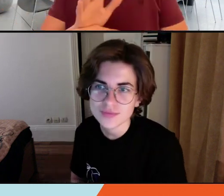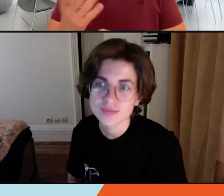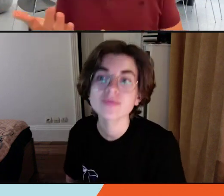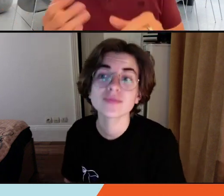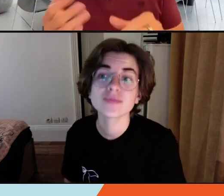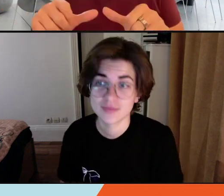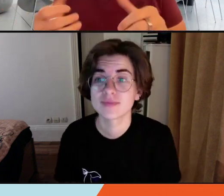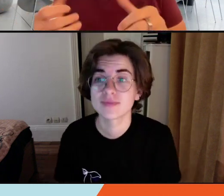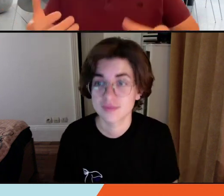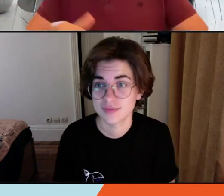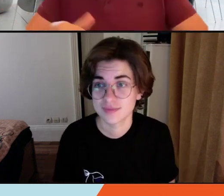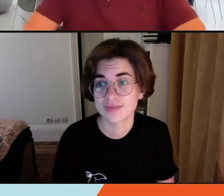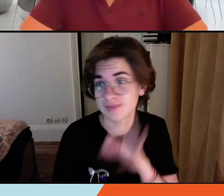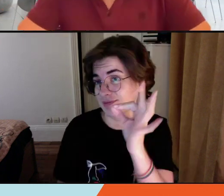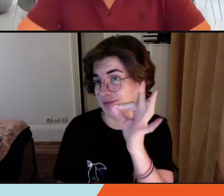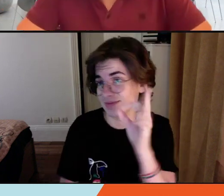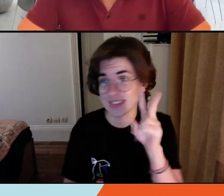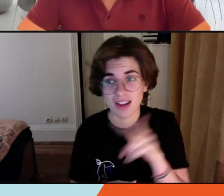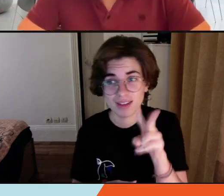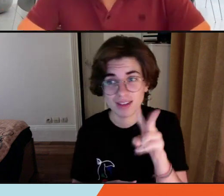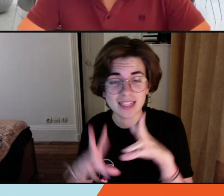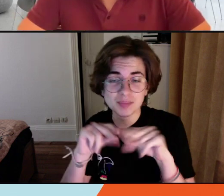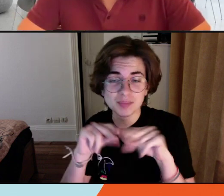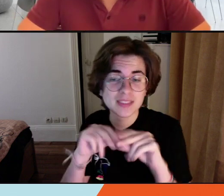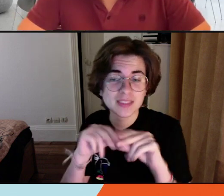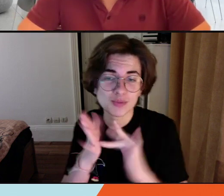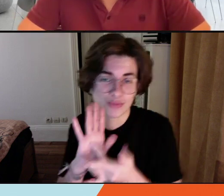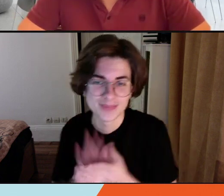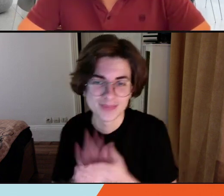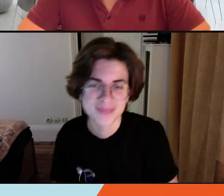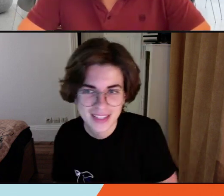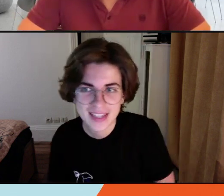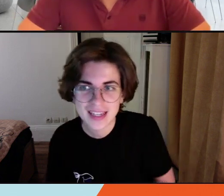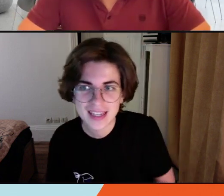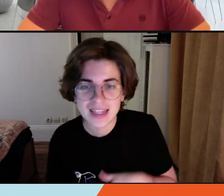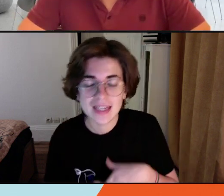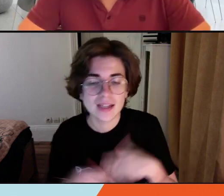ça fait. c'est vrai, t'as un peu de tout.